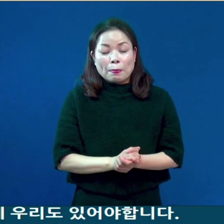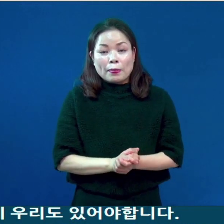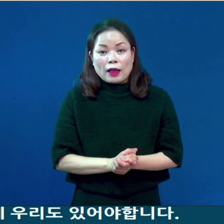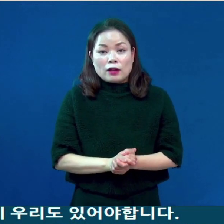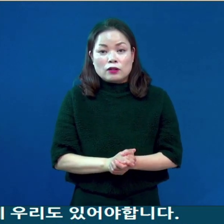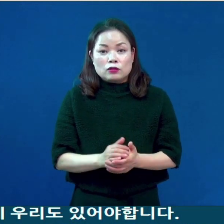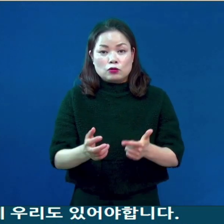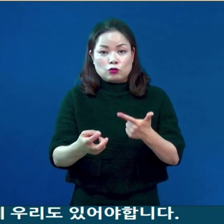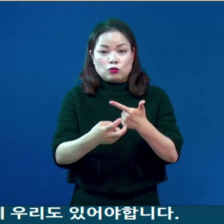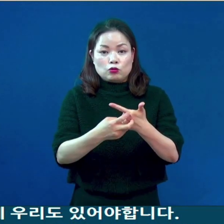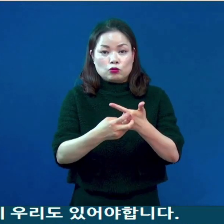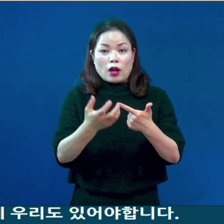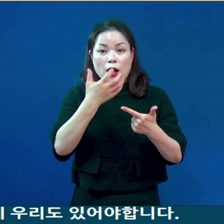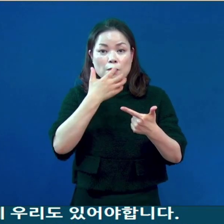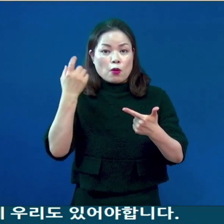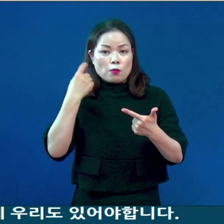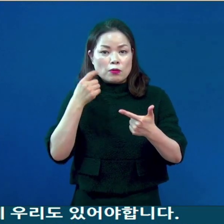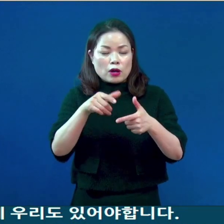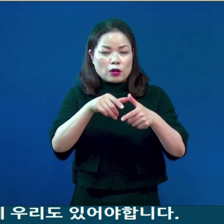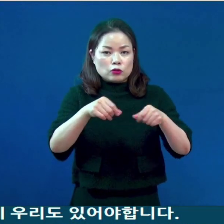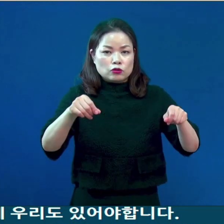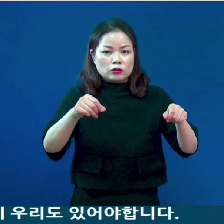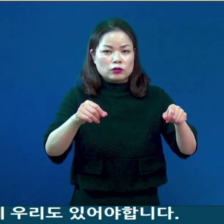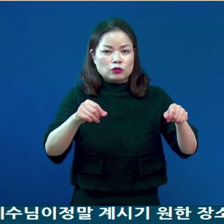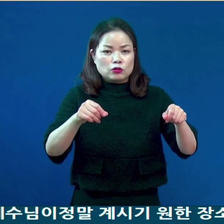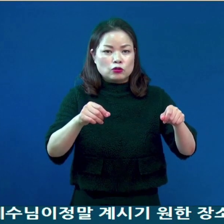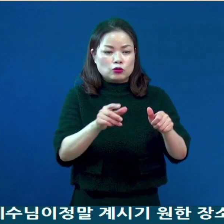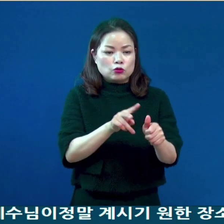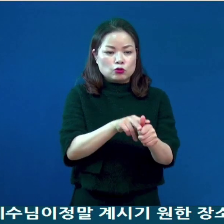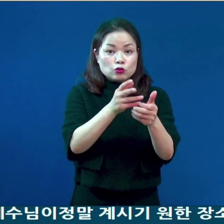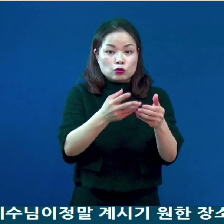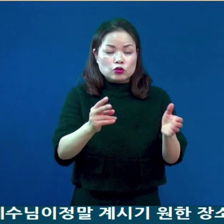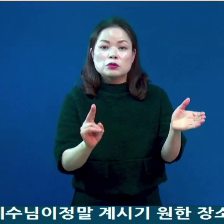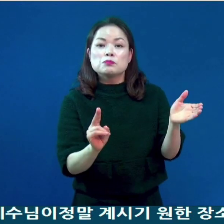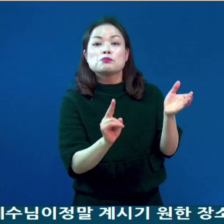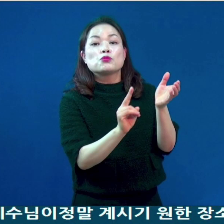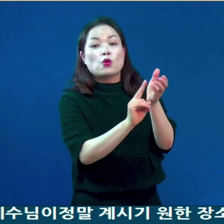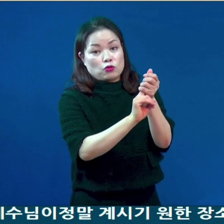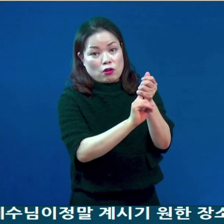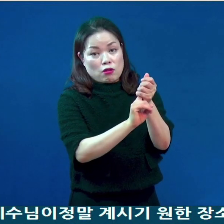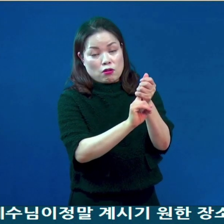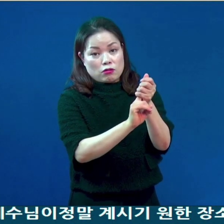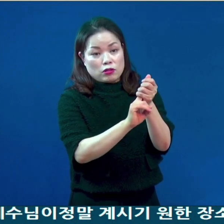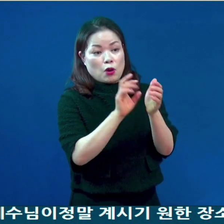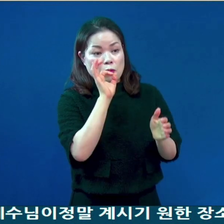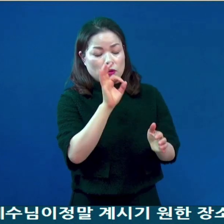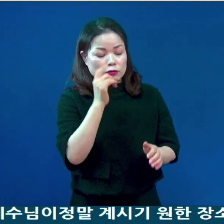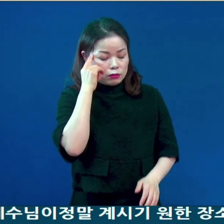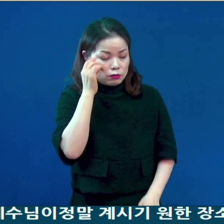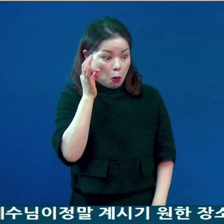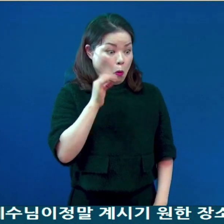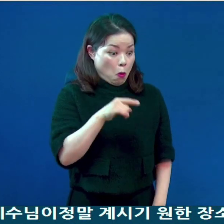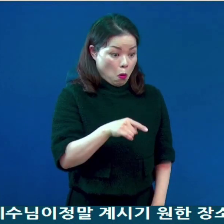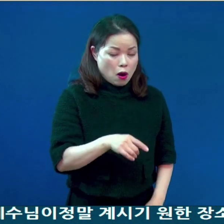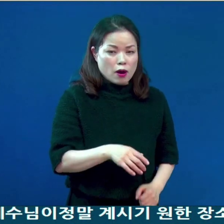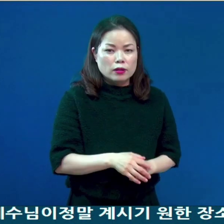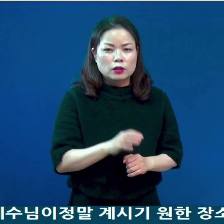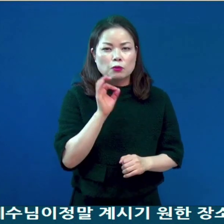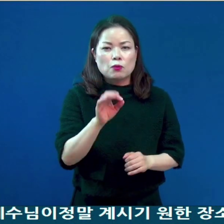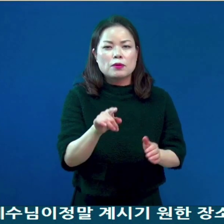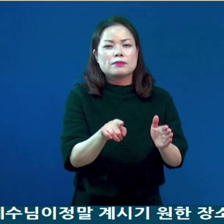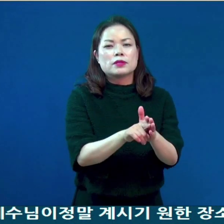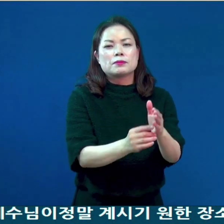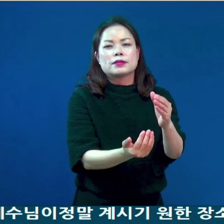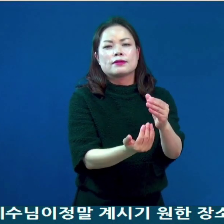누가복음은 이 구유를 표적이라고 얘기를 합니다. 표적이 뭐죠? 그걸 보면 정신이 바짝 드는 겁니다. 그걸 보면